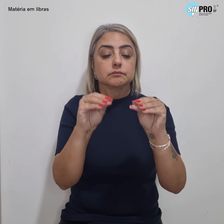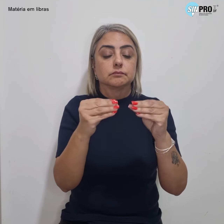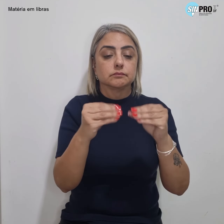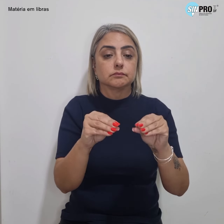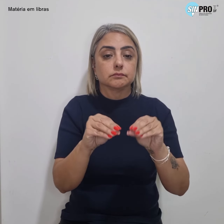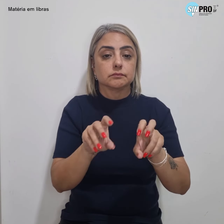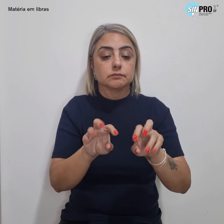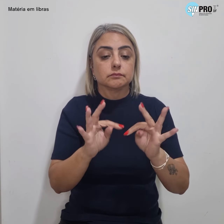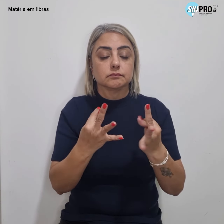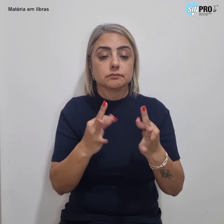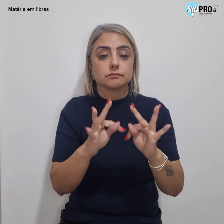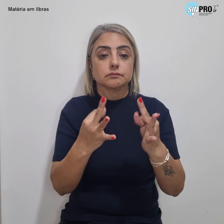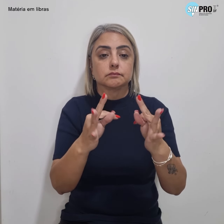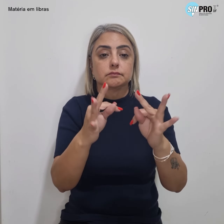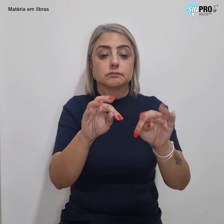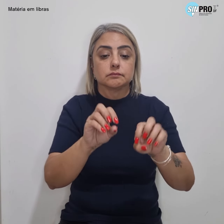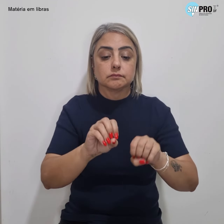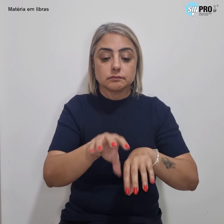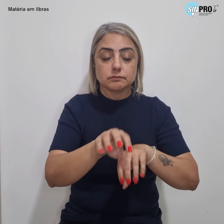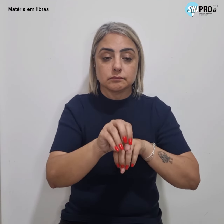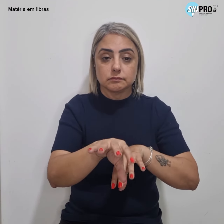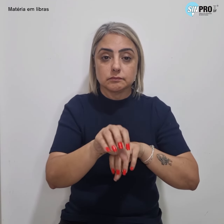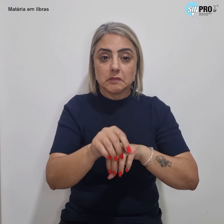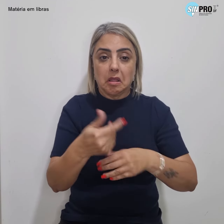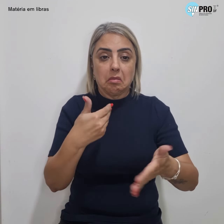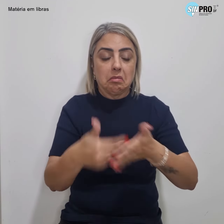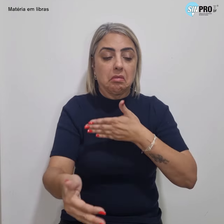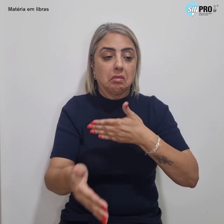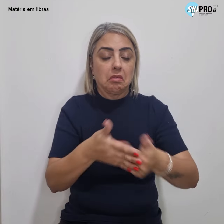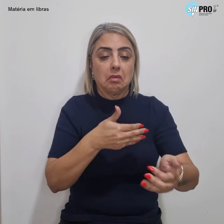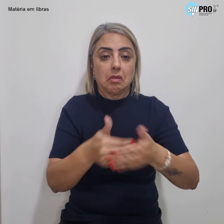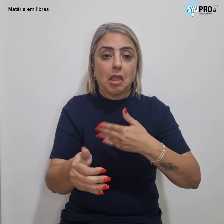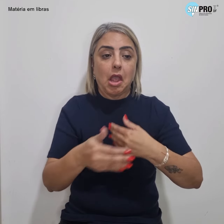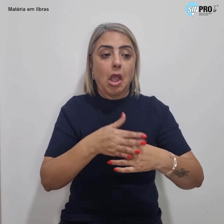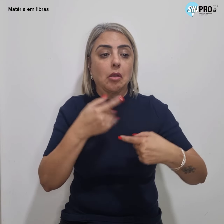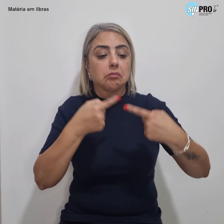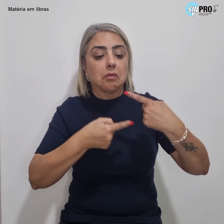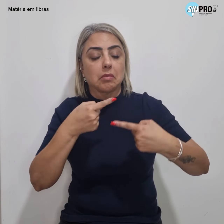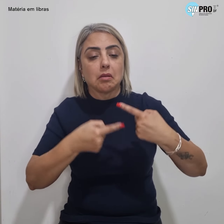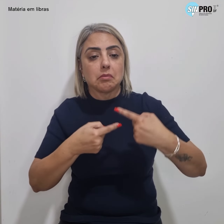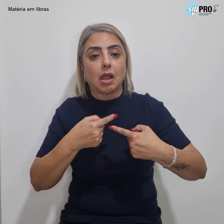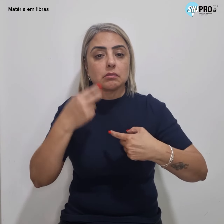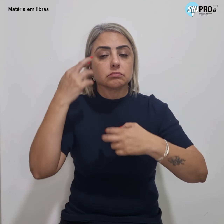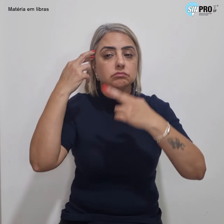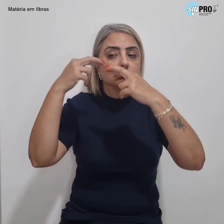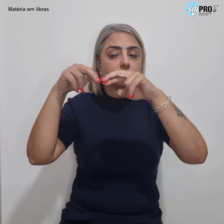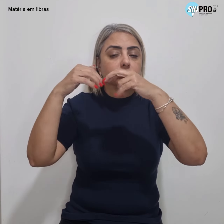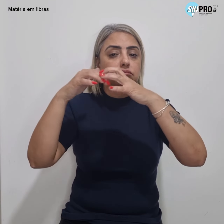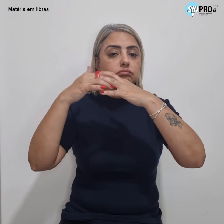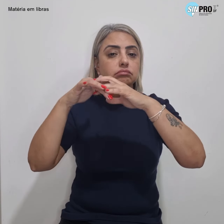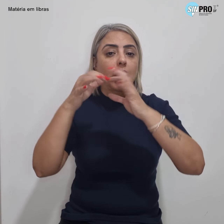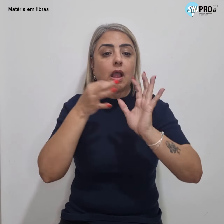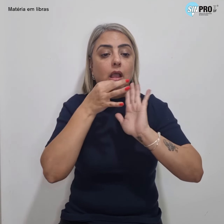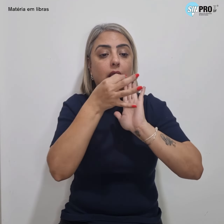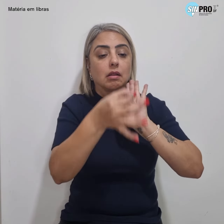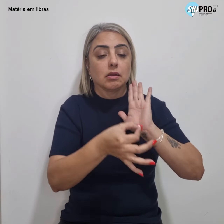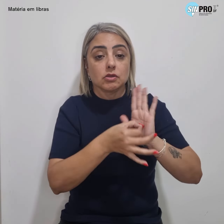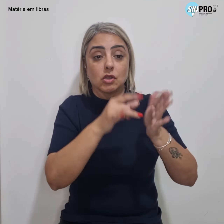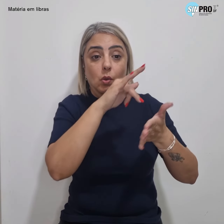tecnologias na educação sem qualquer diálogo ou reflexão crítica. O documento é